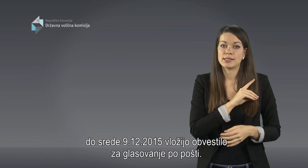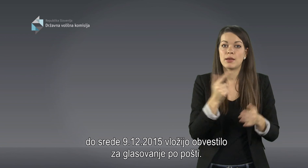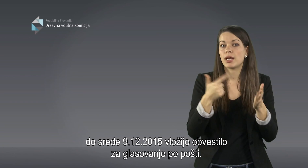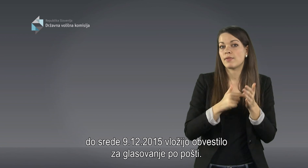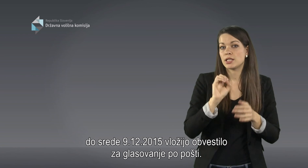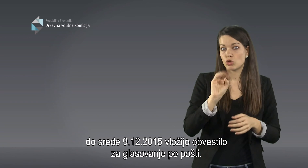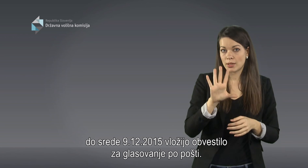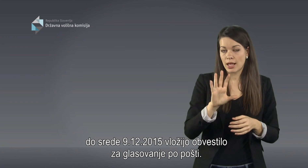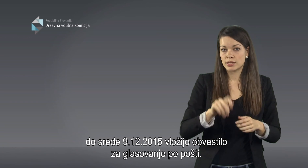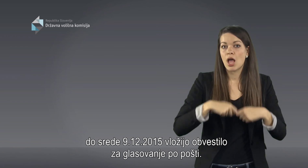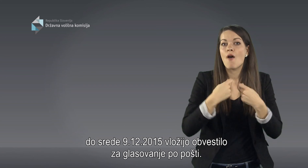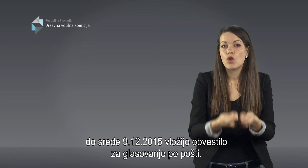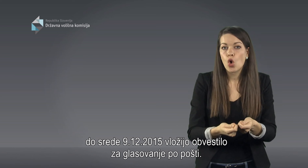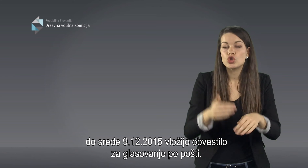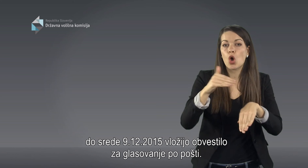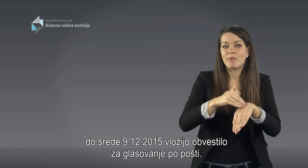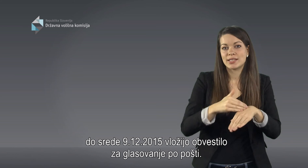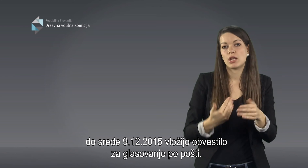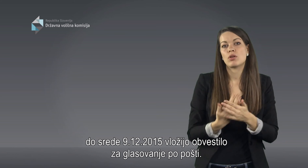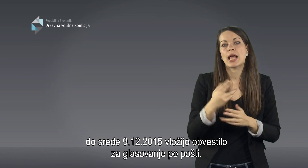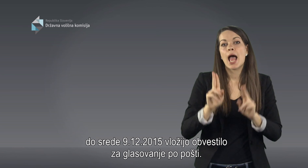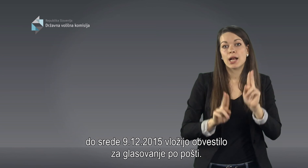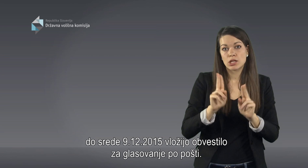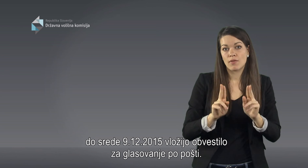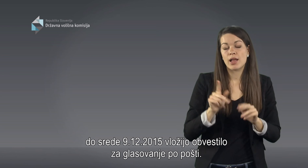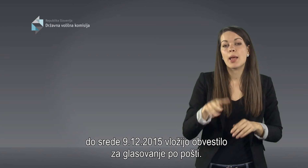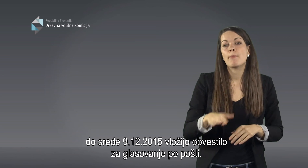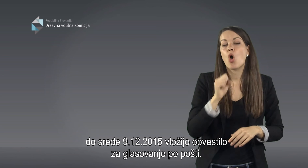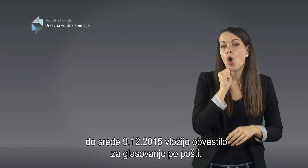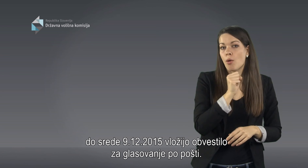9.12.2015 vložijo obvestilo za glasovanje po pošti.